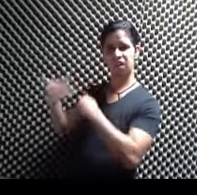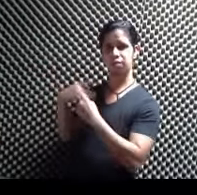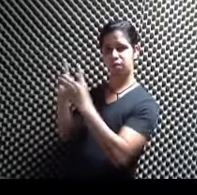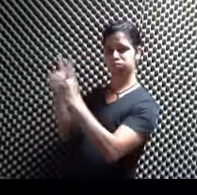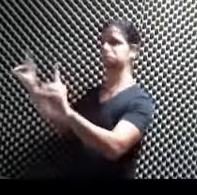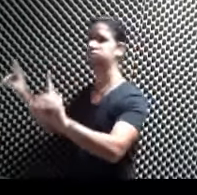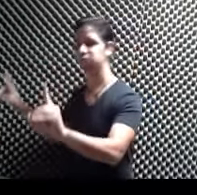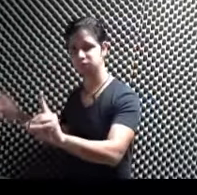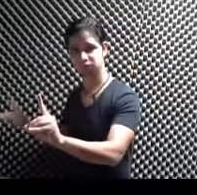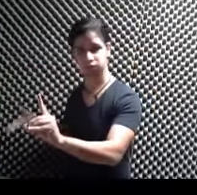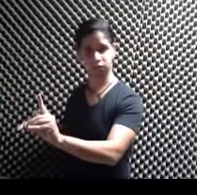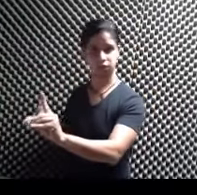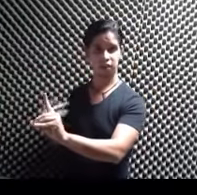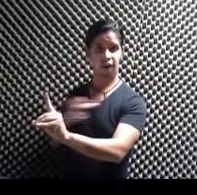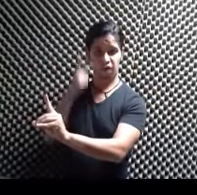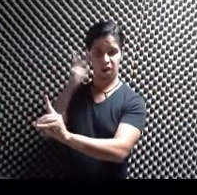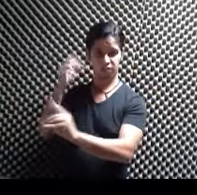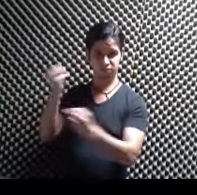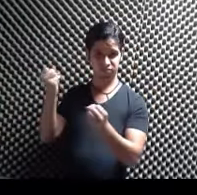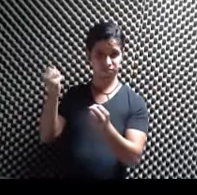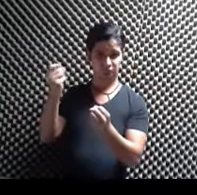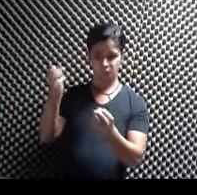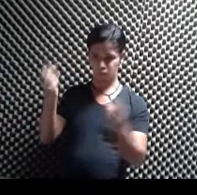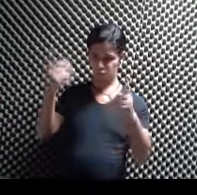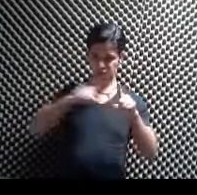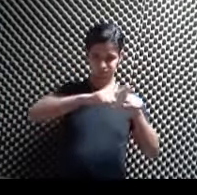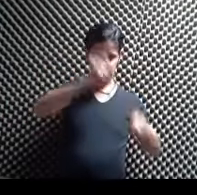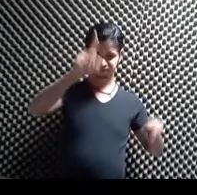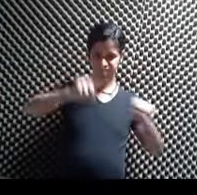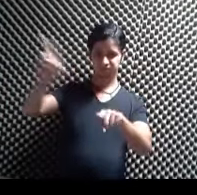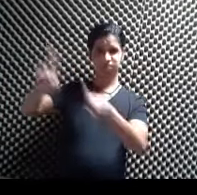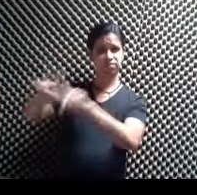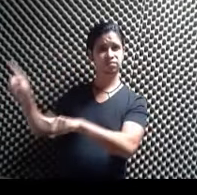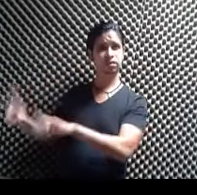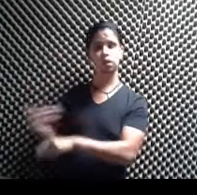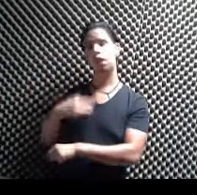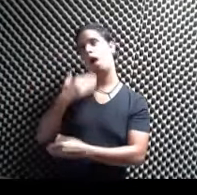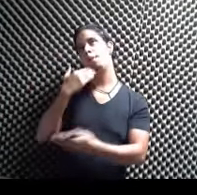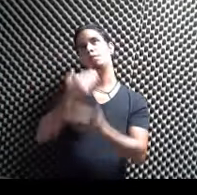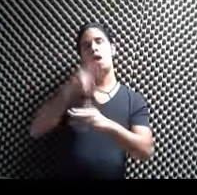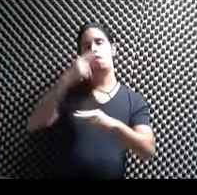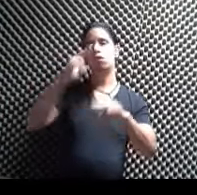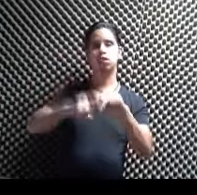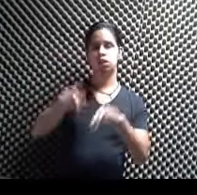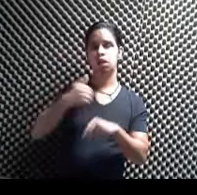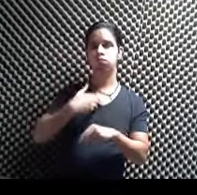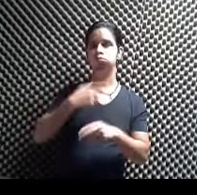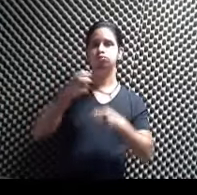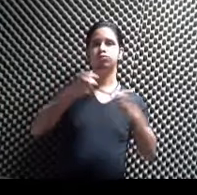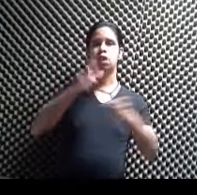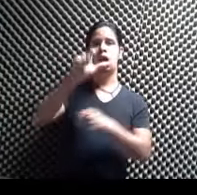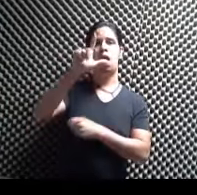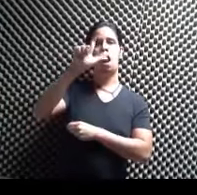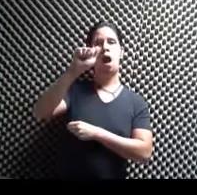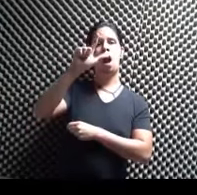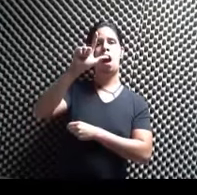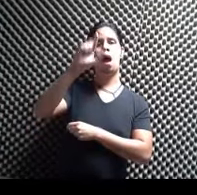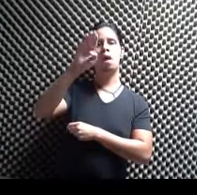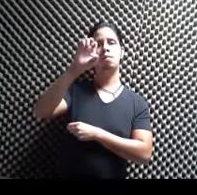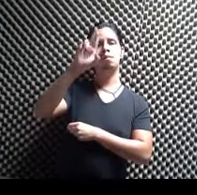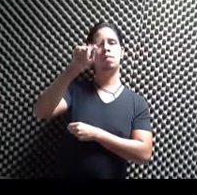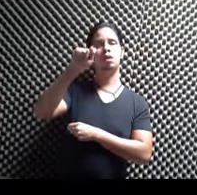¿entiendes? Te digo que te van a identificar con muchas cosas y está muy gracioso. La dirección es de Albert Rodríguez, está bien simpática, de